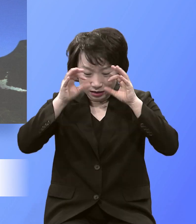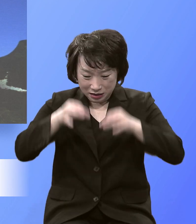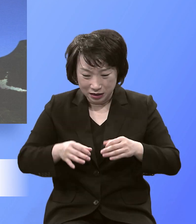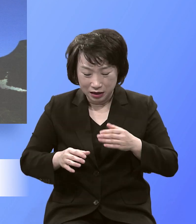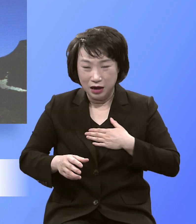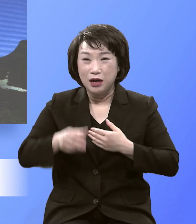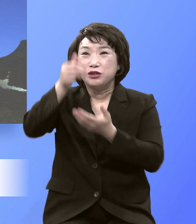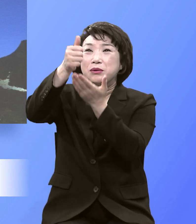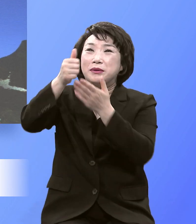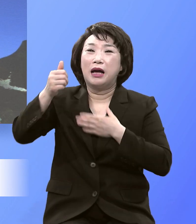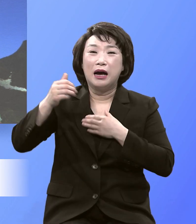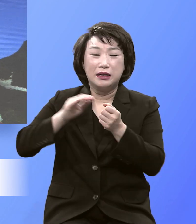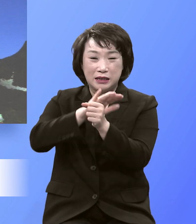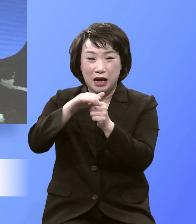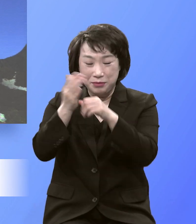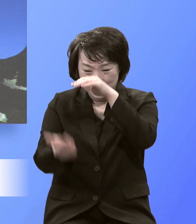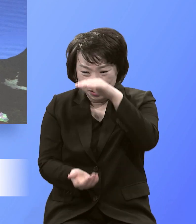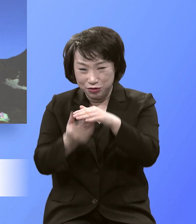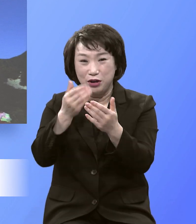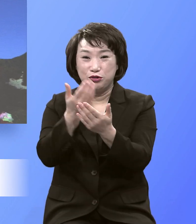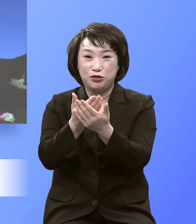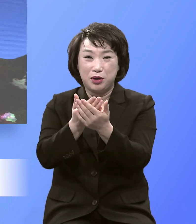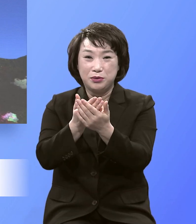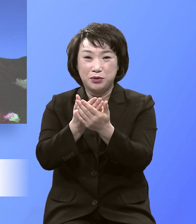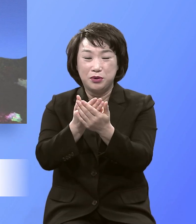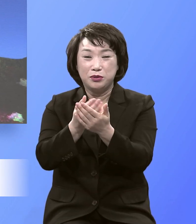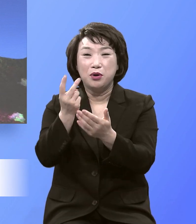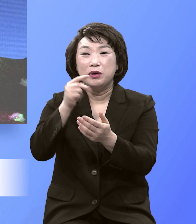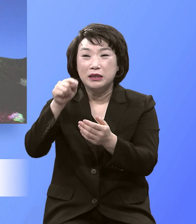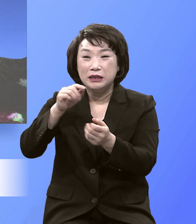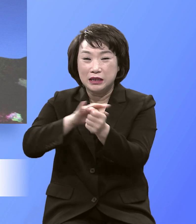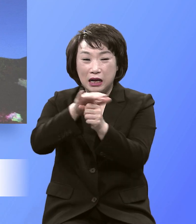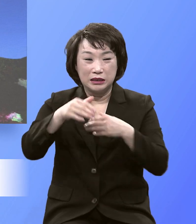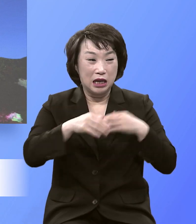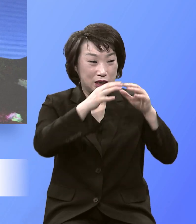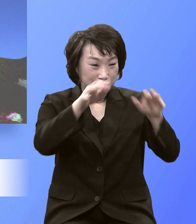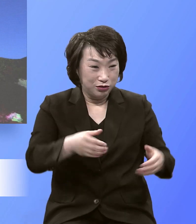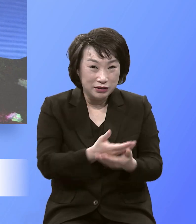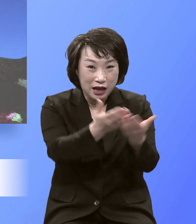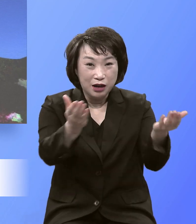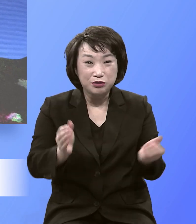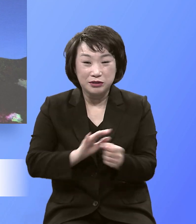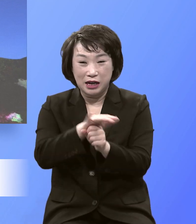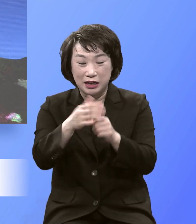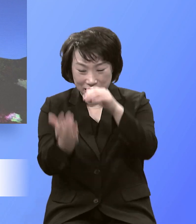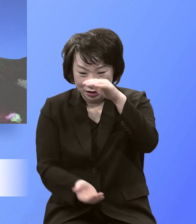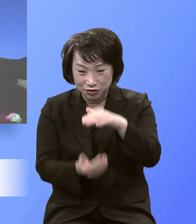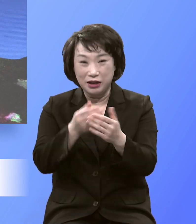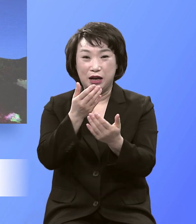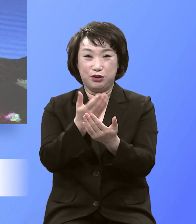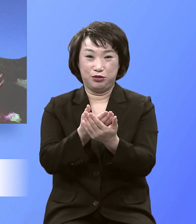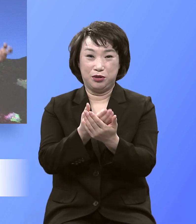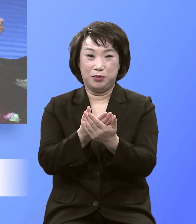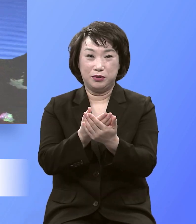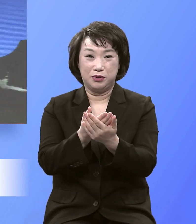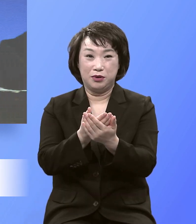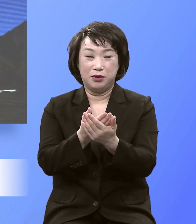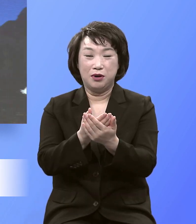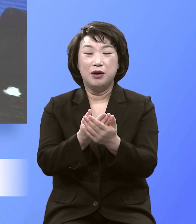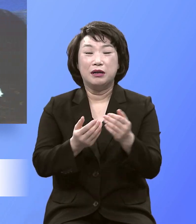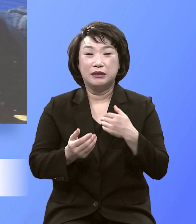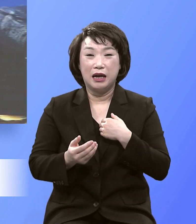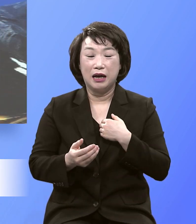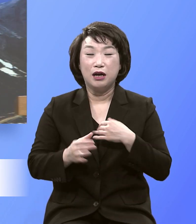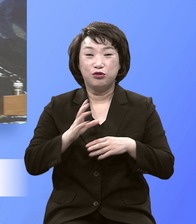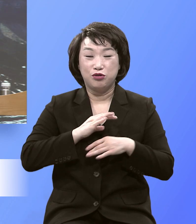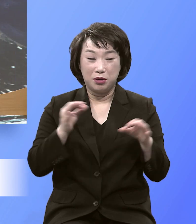주님이 나를 사랑함이 이루어지게 하시고 그 사랑이 이웃에게 줄 수 있는 사랑이 이루어지게 도와주셔서